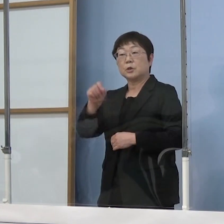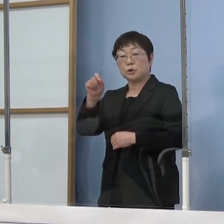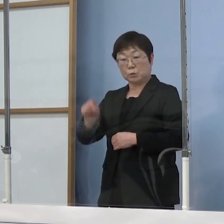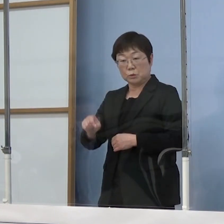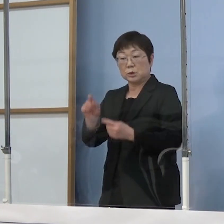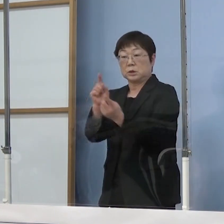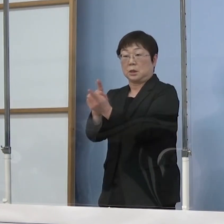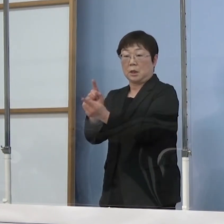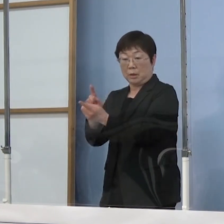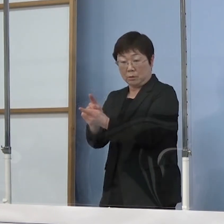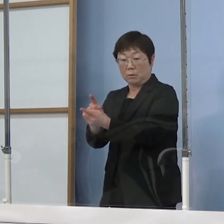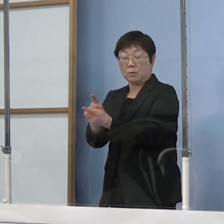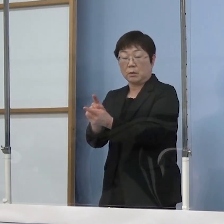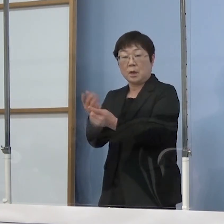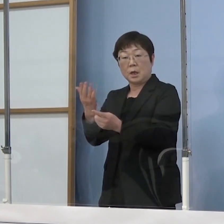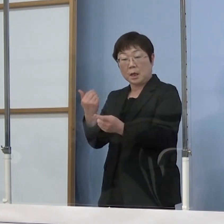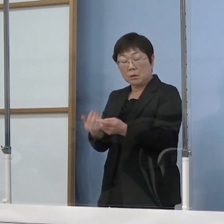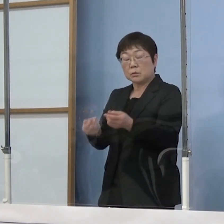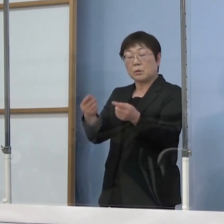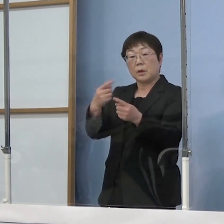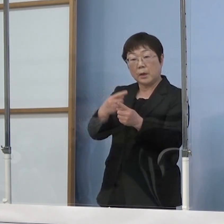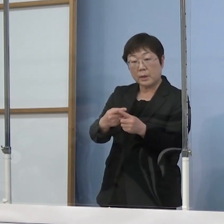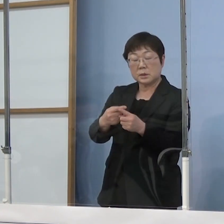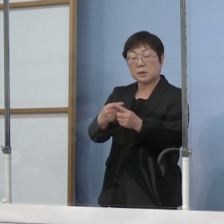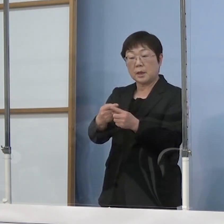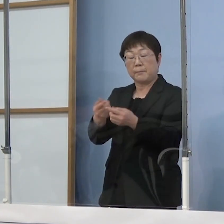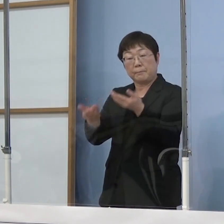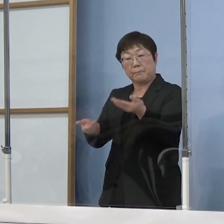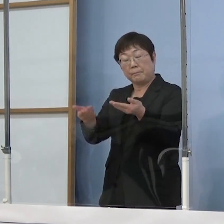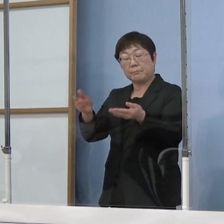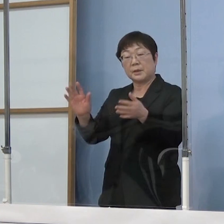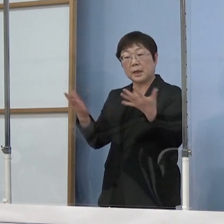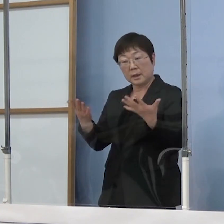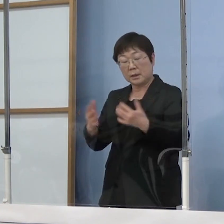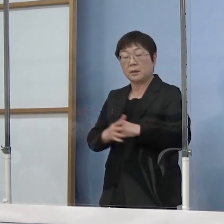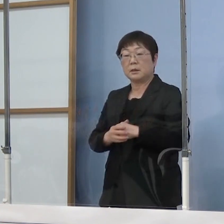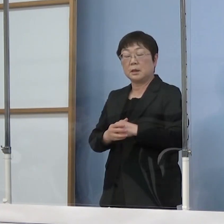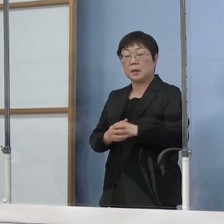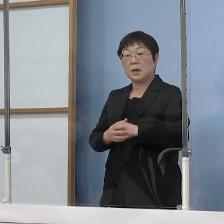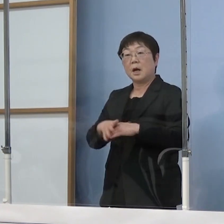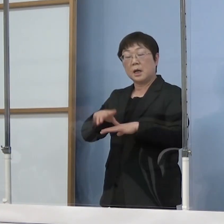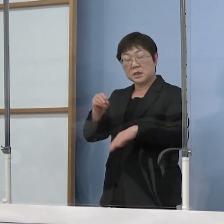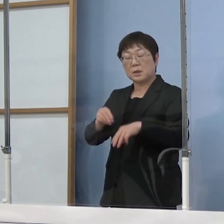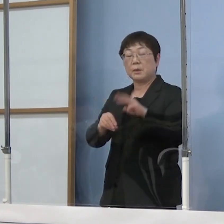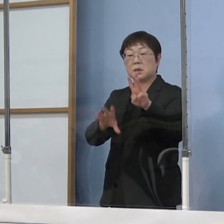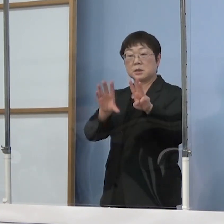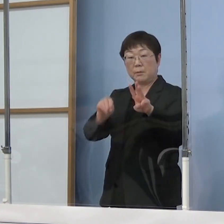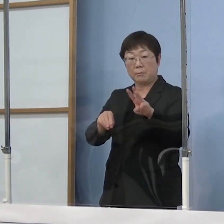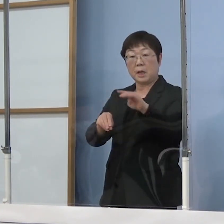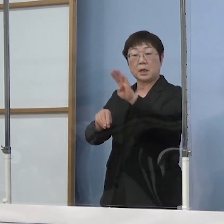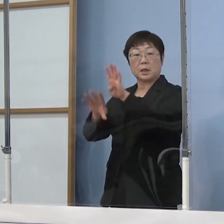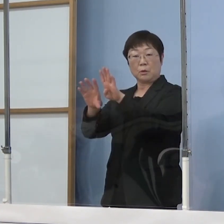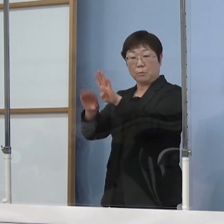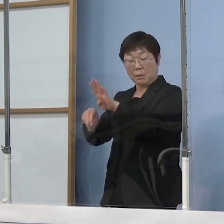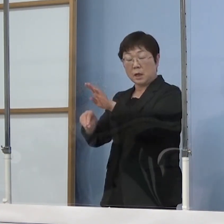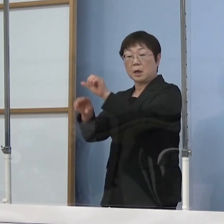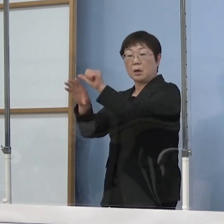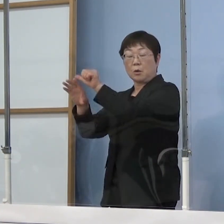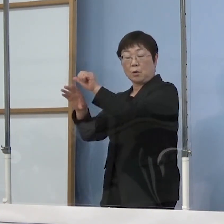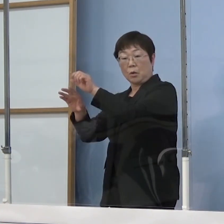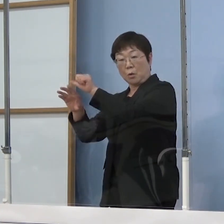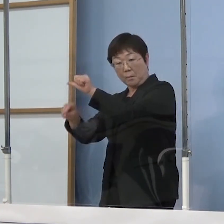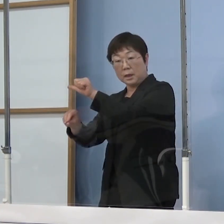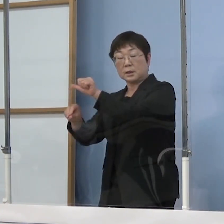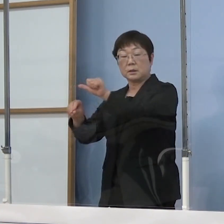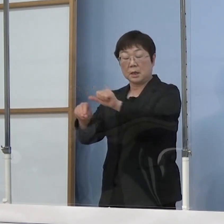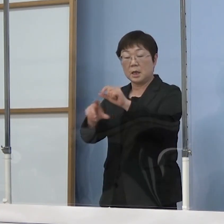で過去の分と齟齬はないのか、まず少なくとも最初の3万4万5万というベース、これ4